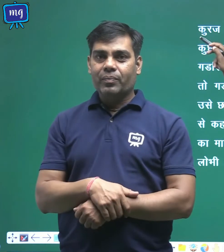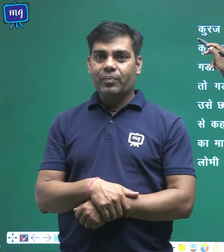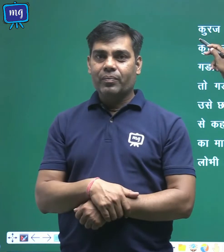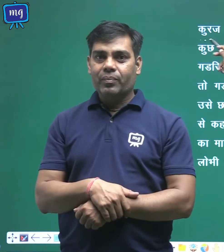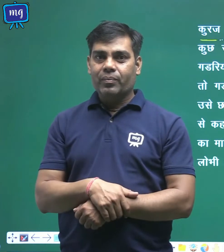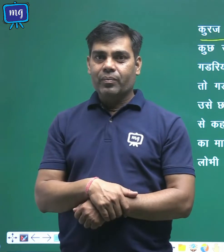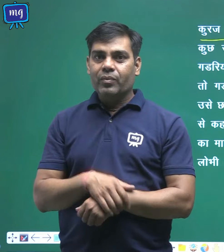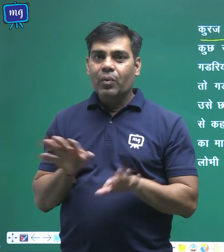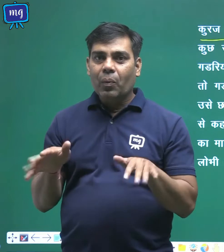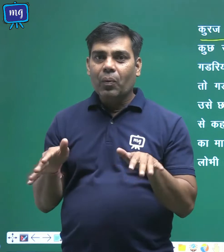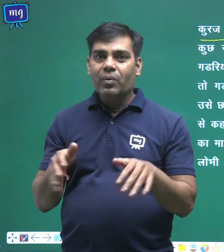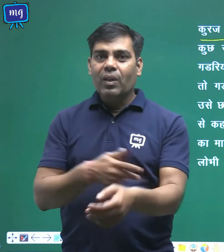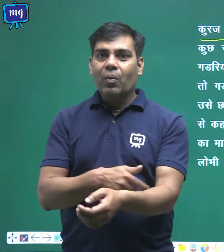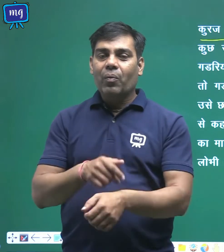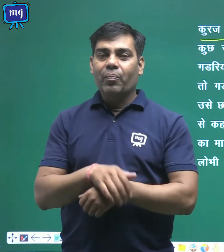कुरज को